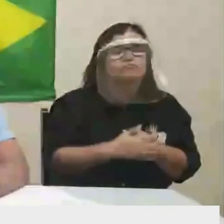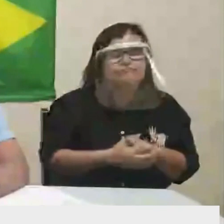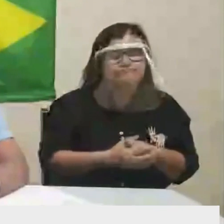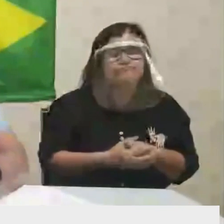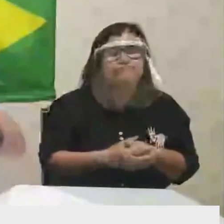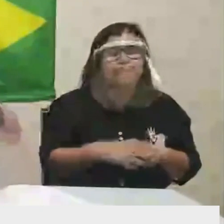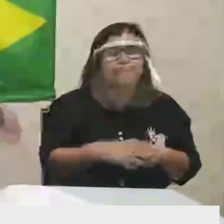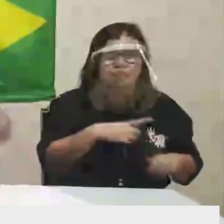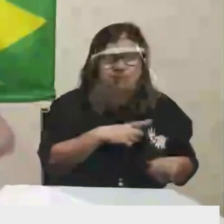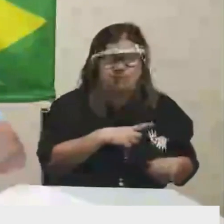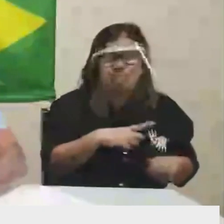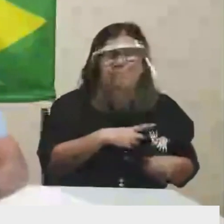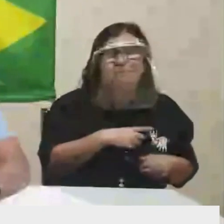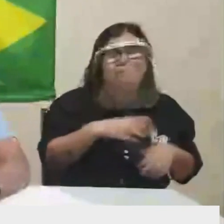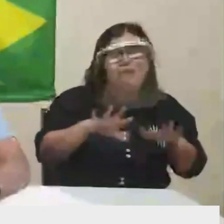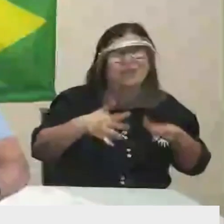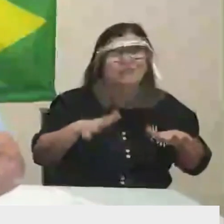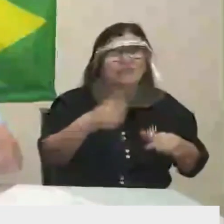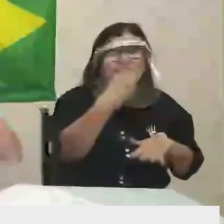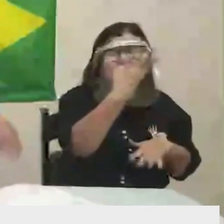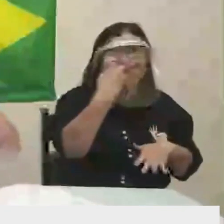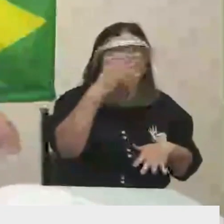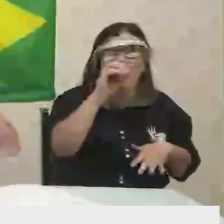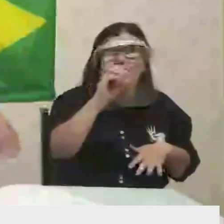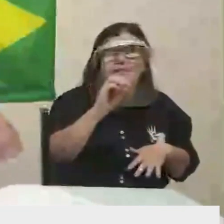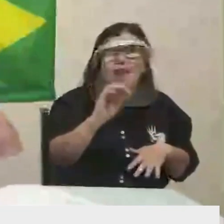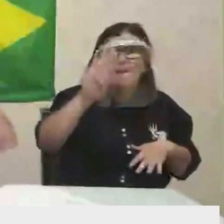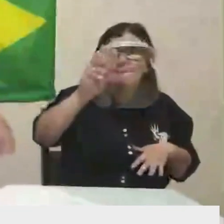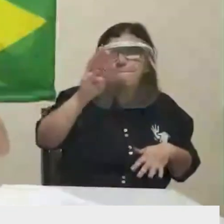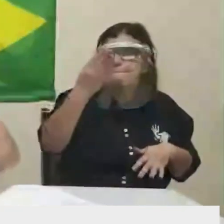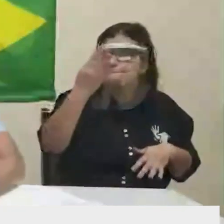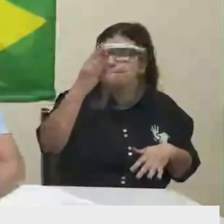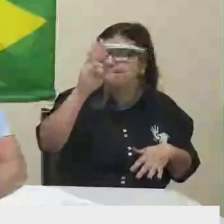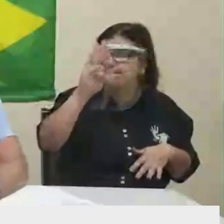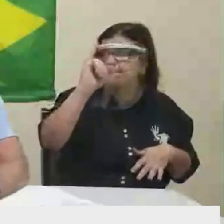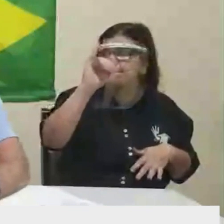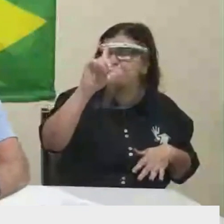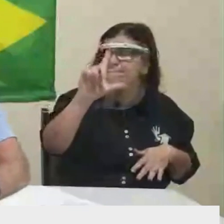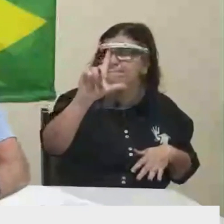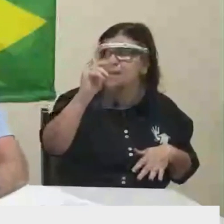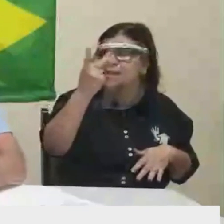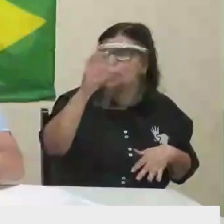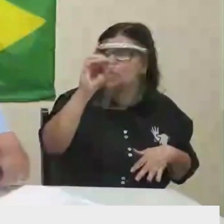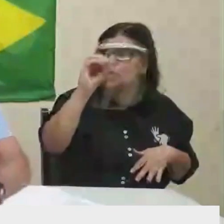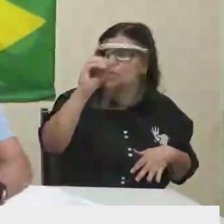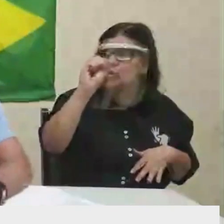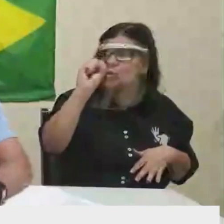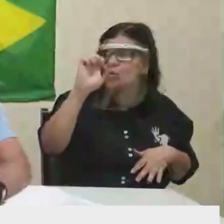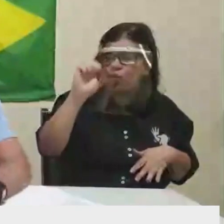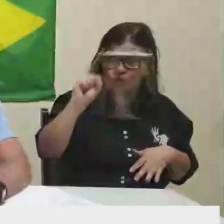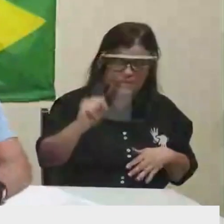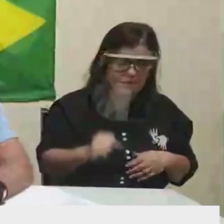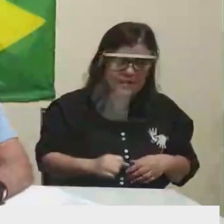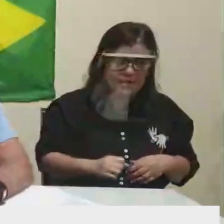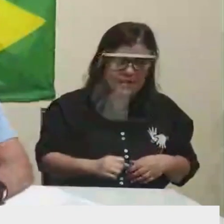140 bilhões. Se os juros continuar caindo, a responsabilidade é do Banco Central, não é minha. Eu não participo disso,